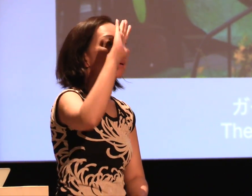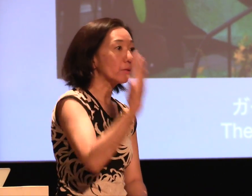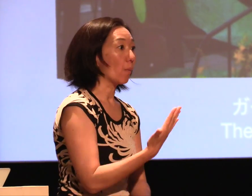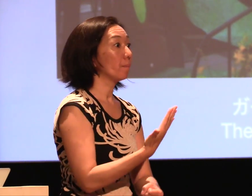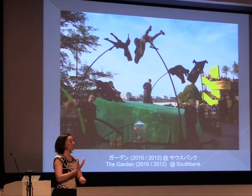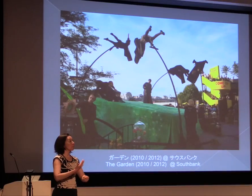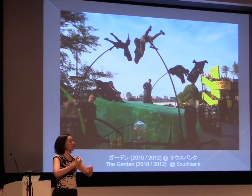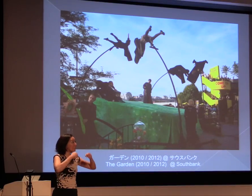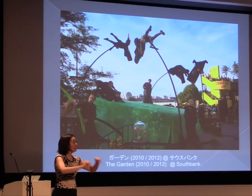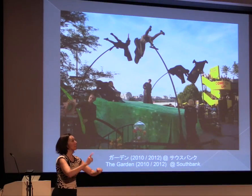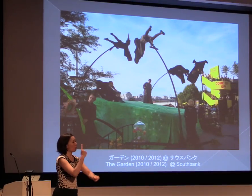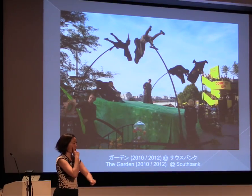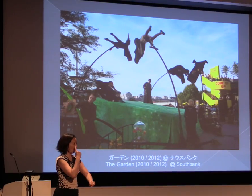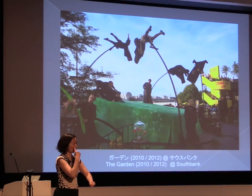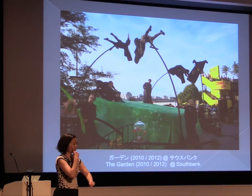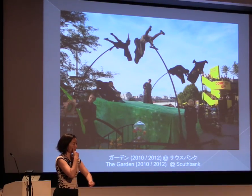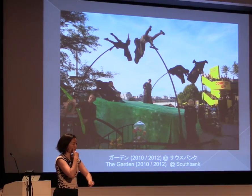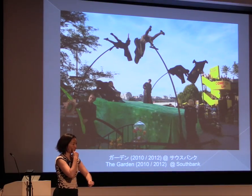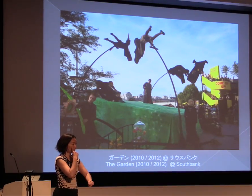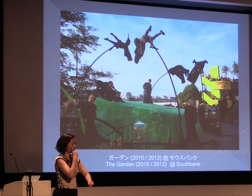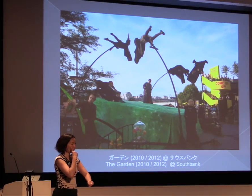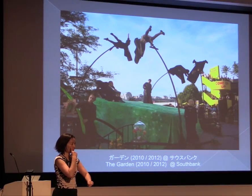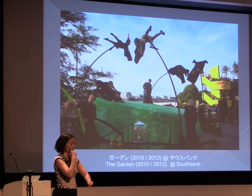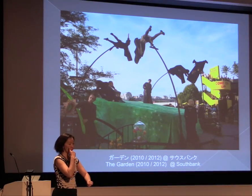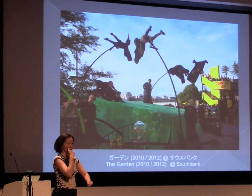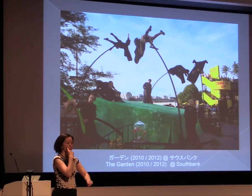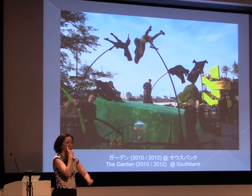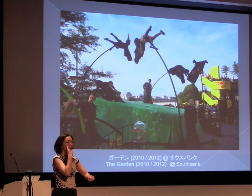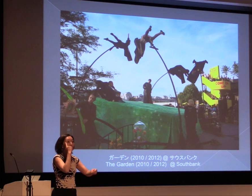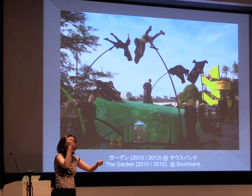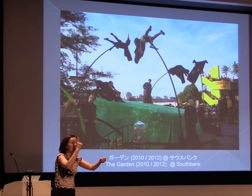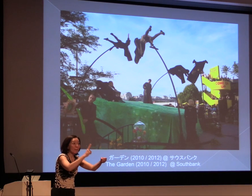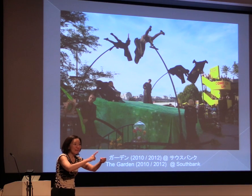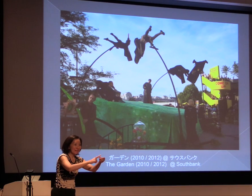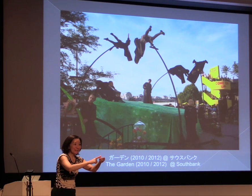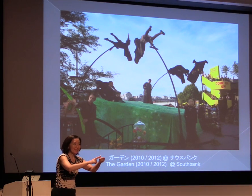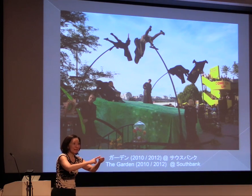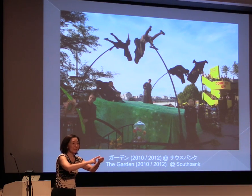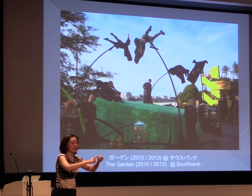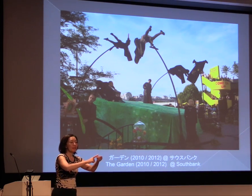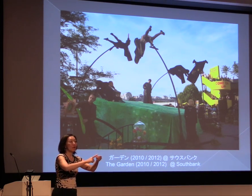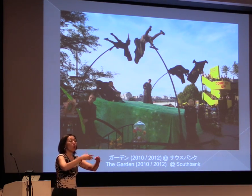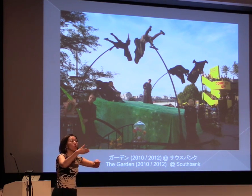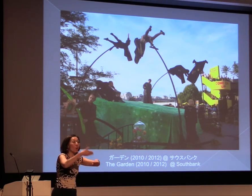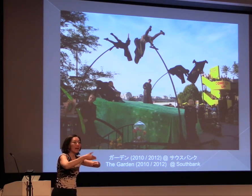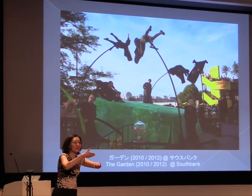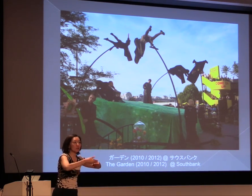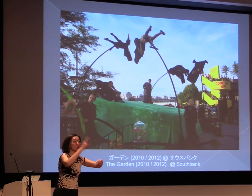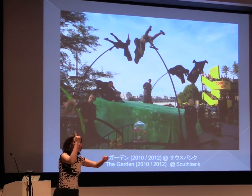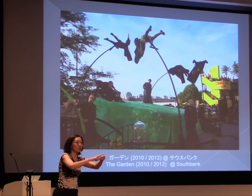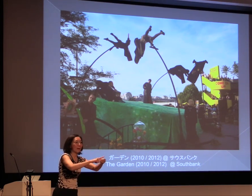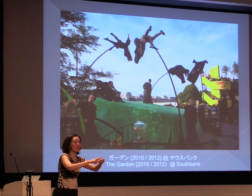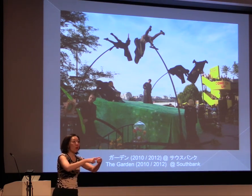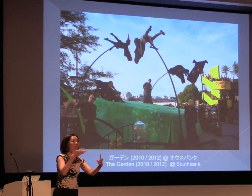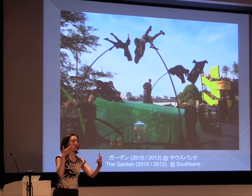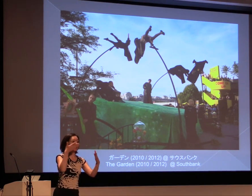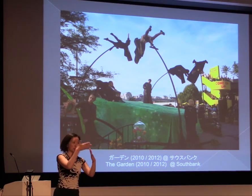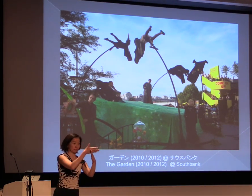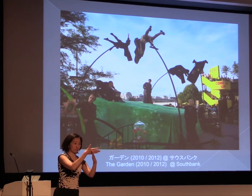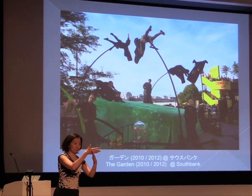かということでしたが、やってみようということになりました。そのためにトレーニングを